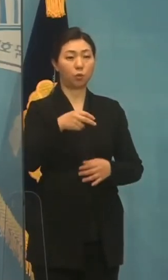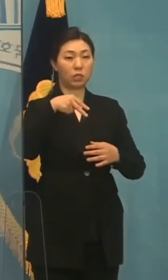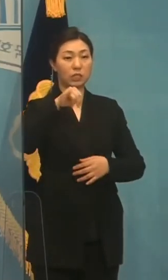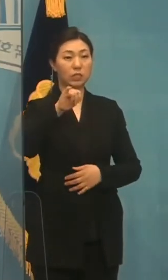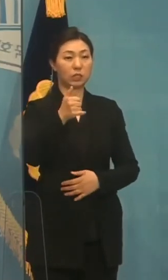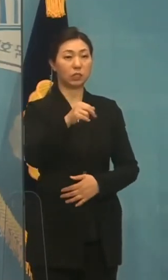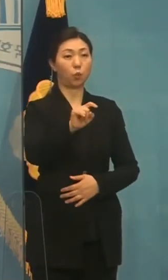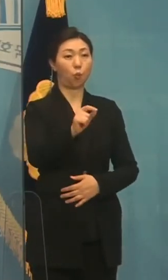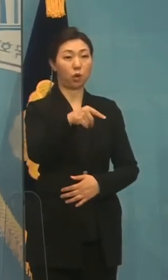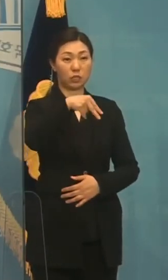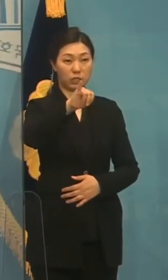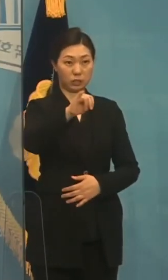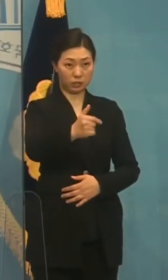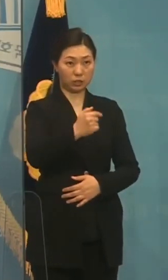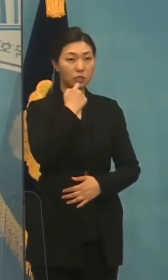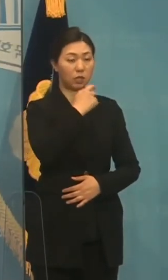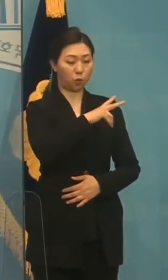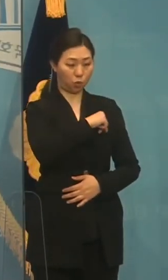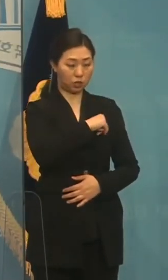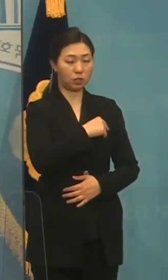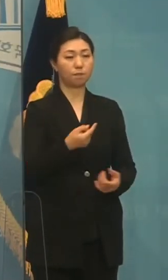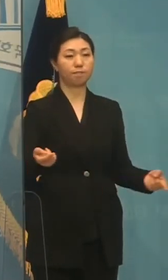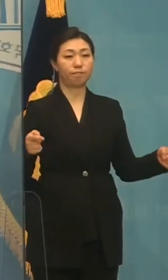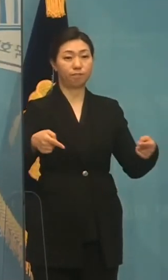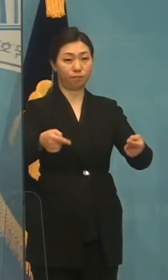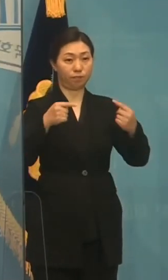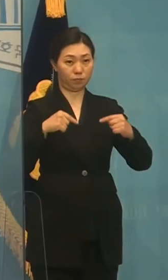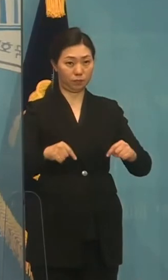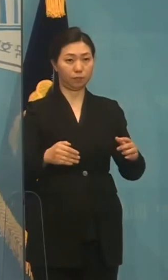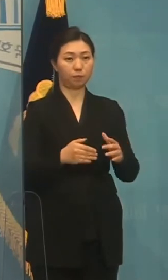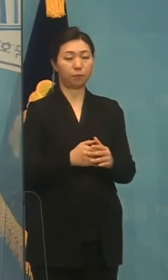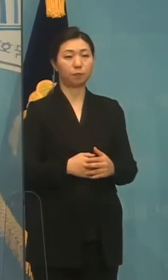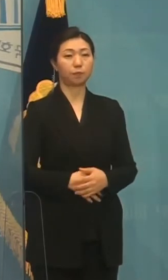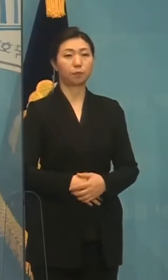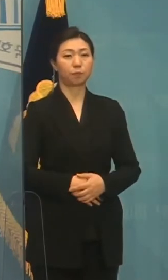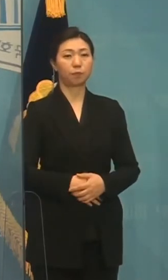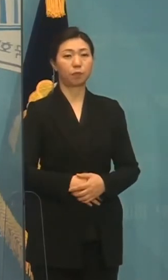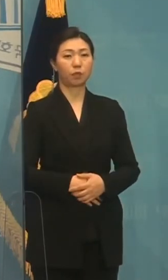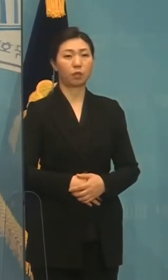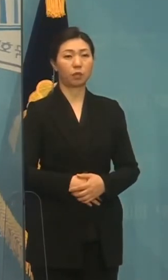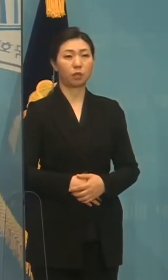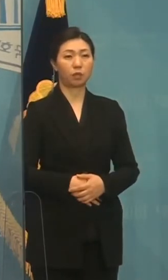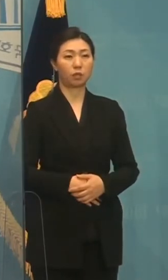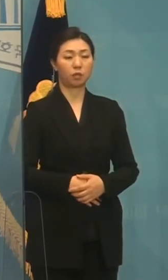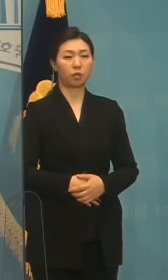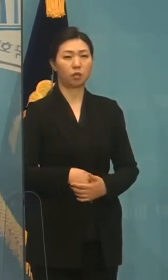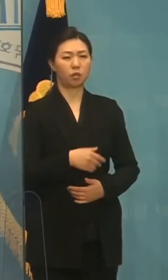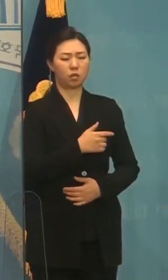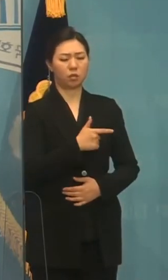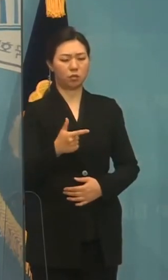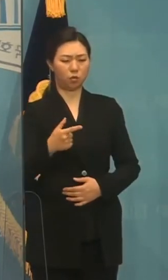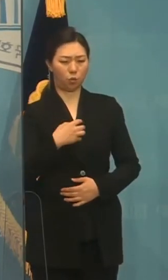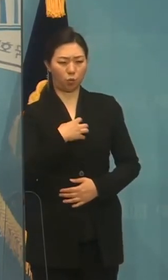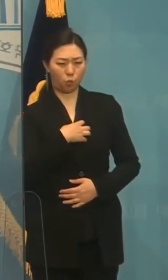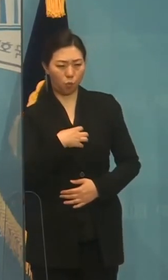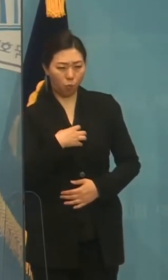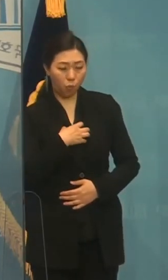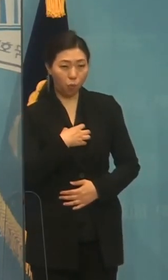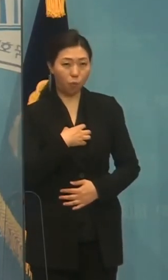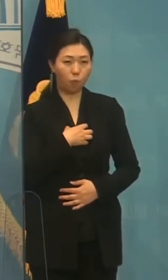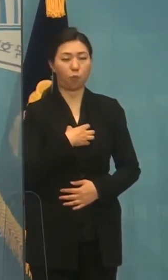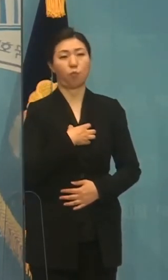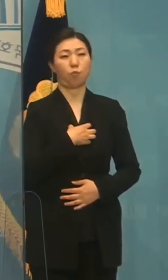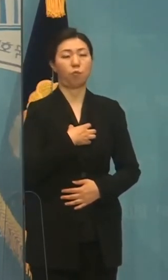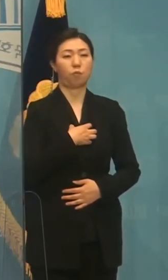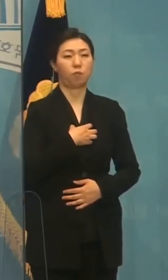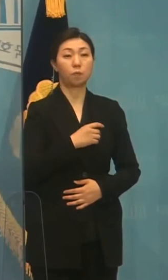신원식 위원님 이렇게 같이 나오셨습니다. 저희들이 지금 대단히 큰 우려와 걱정을 하고